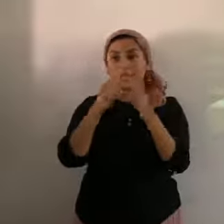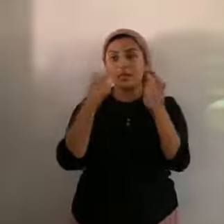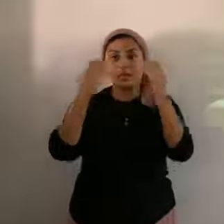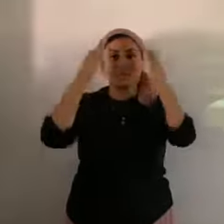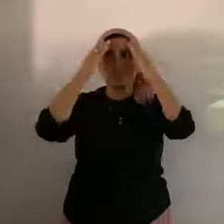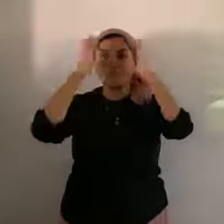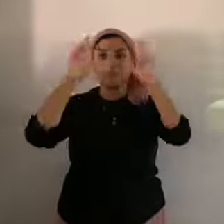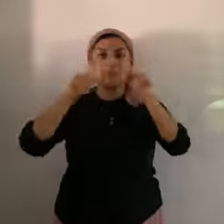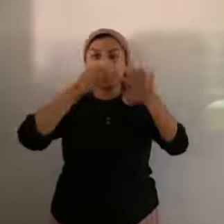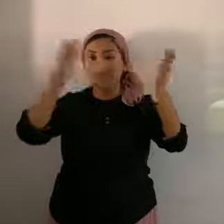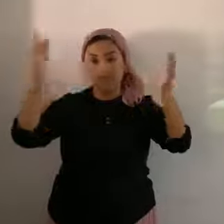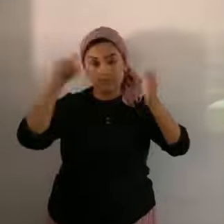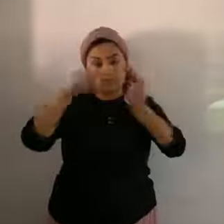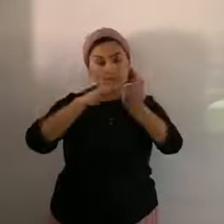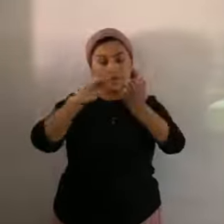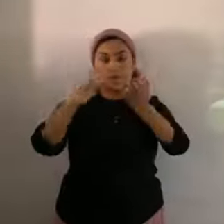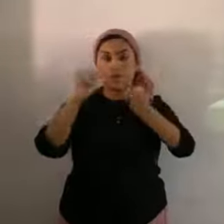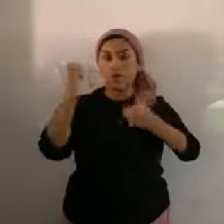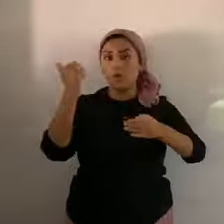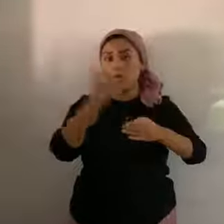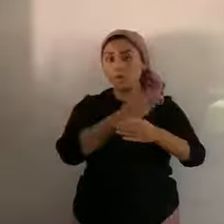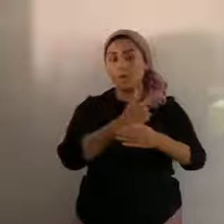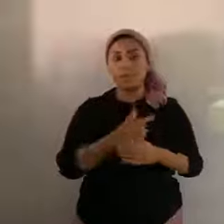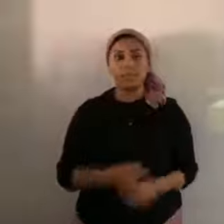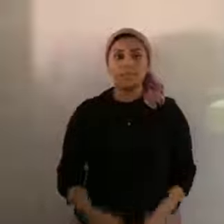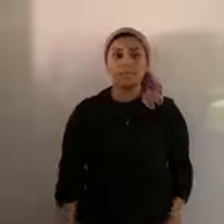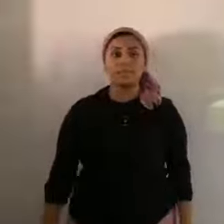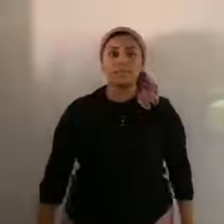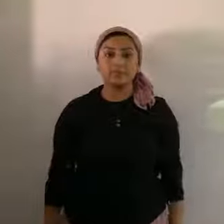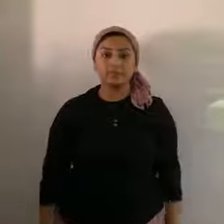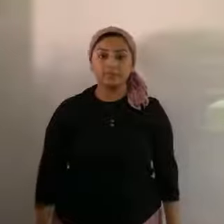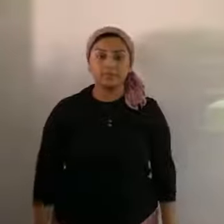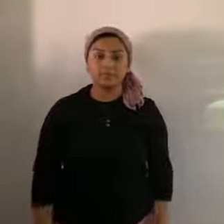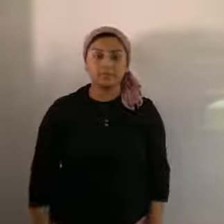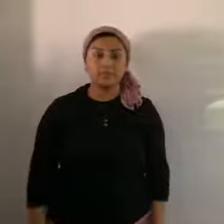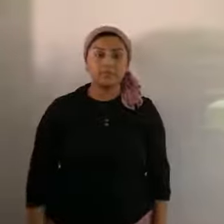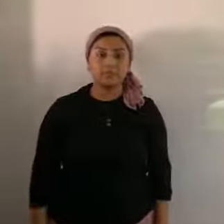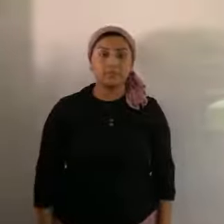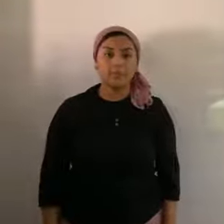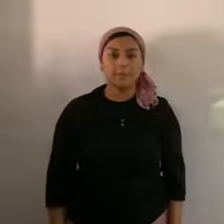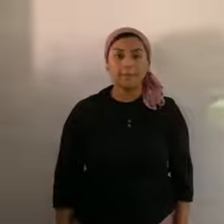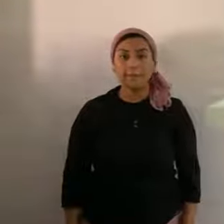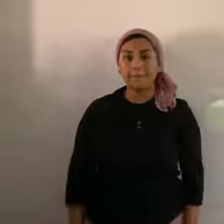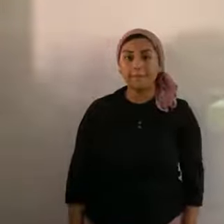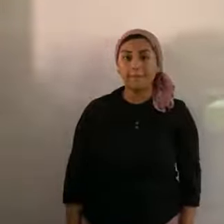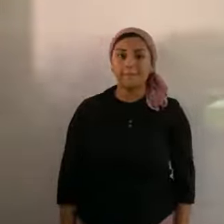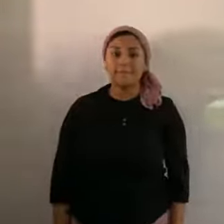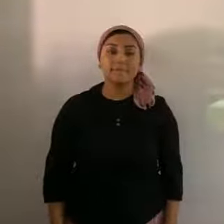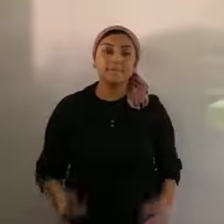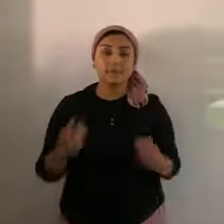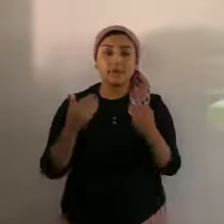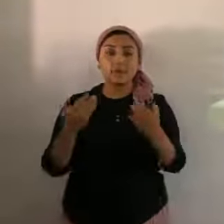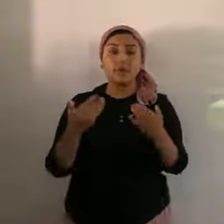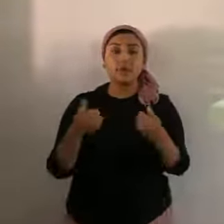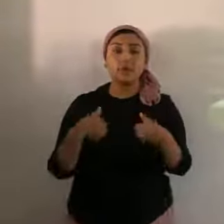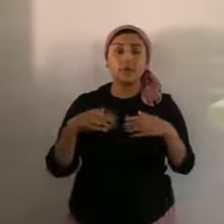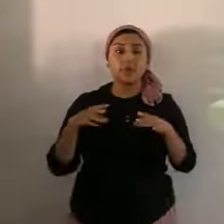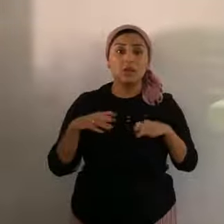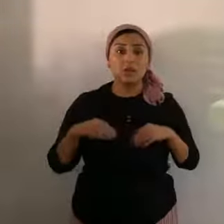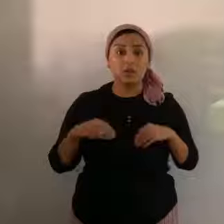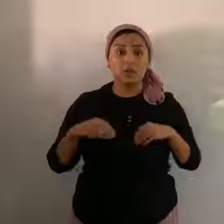la gente, etcétera. Tenemos que perdonar todo. Y entonces, El que ha aceptado aquí